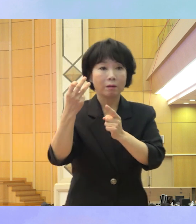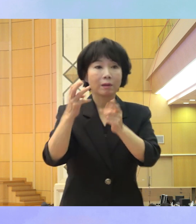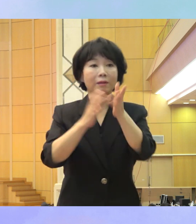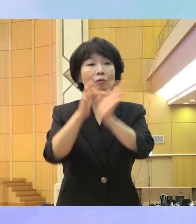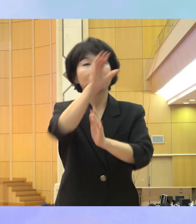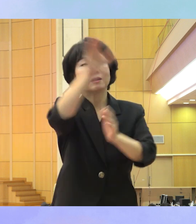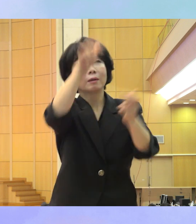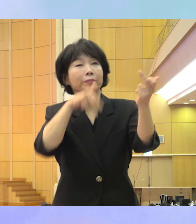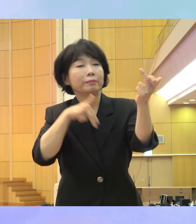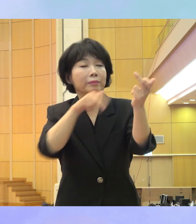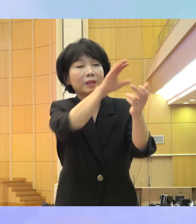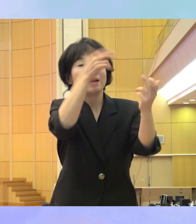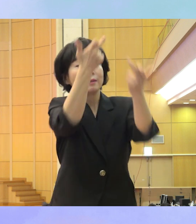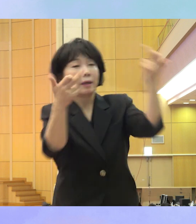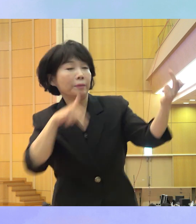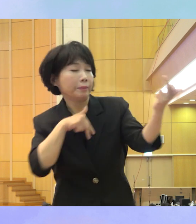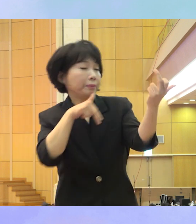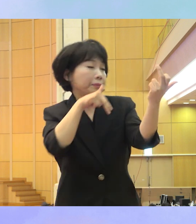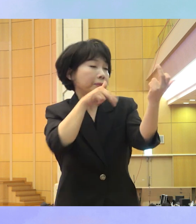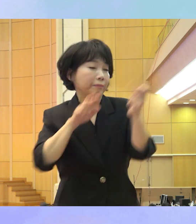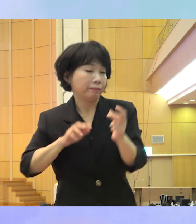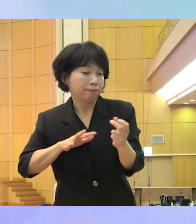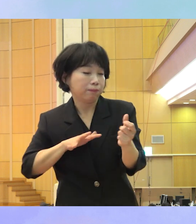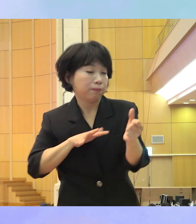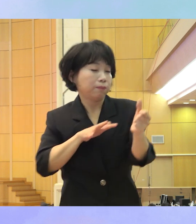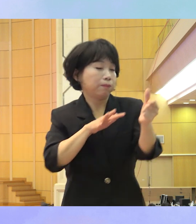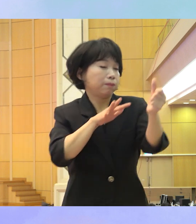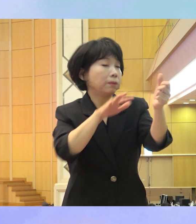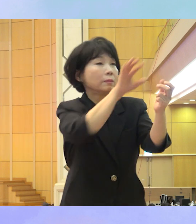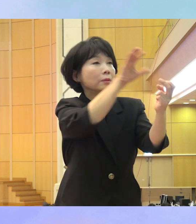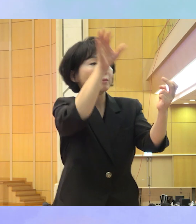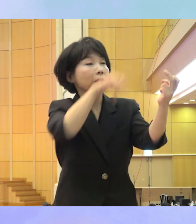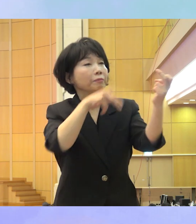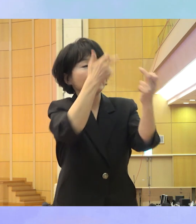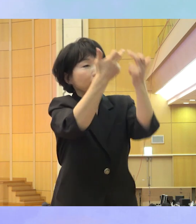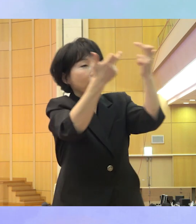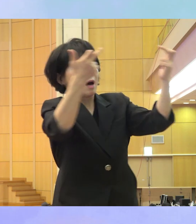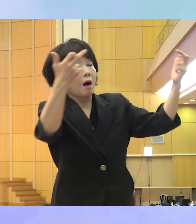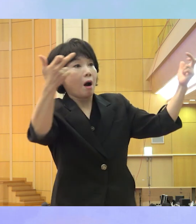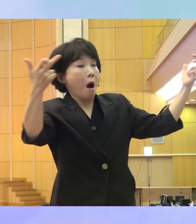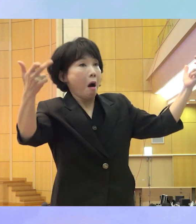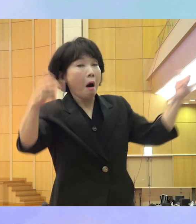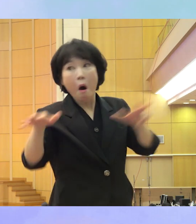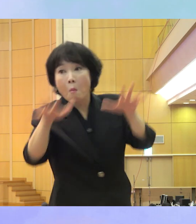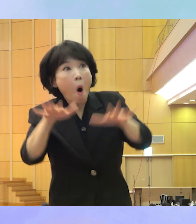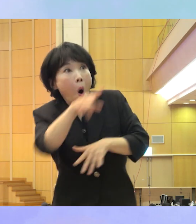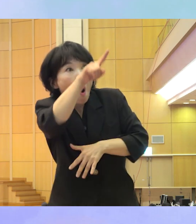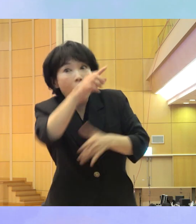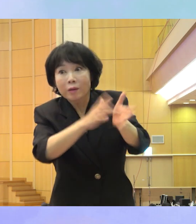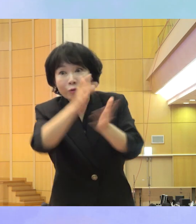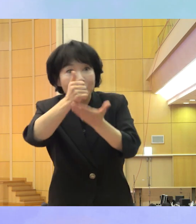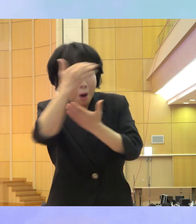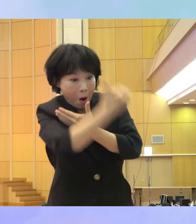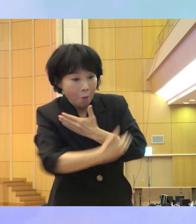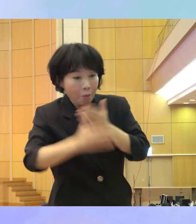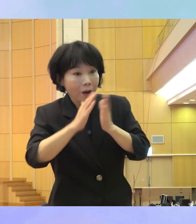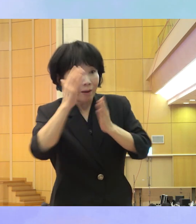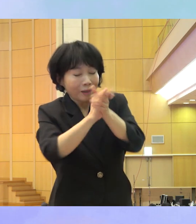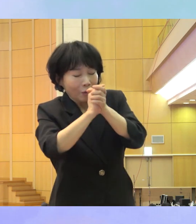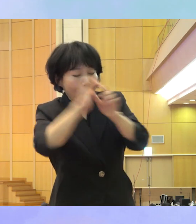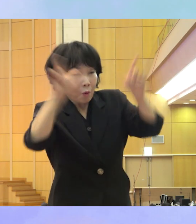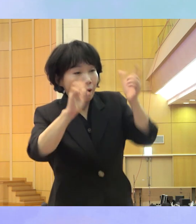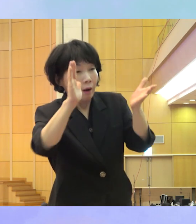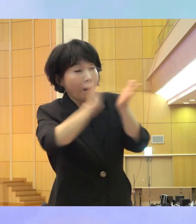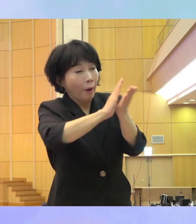강한 광채, 빛이 막 비춰지고, 그래서 예수님의 머리도 막 흰머리 난뒤 흰머리처럼,